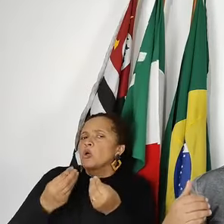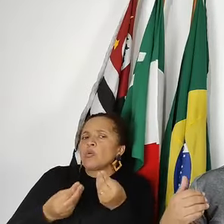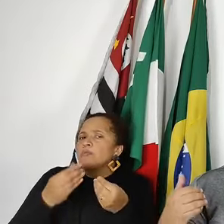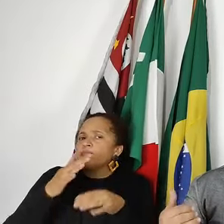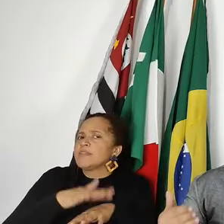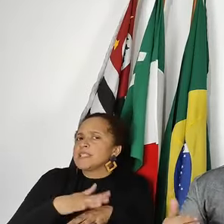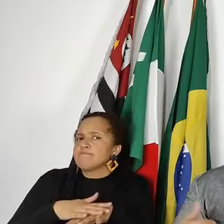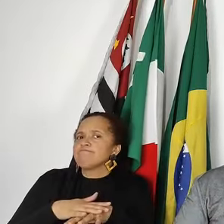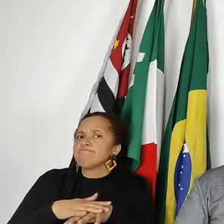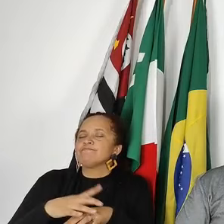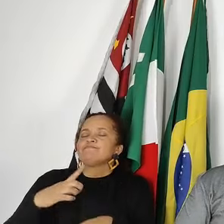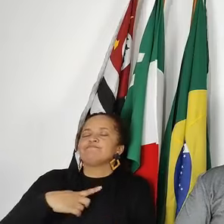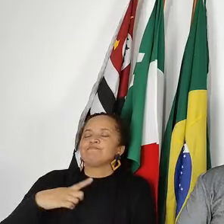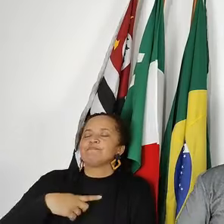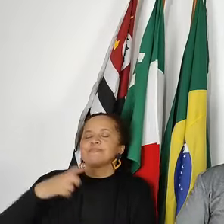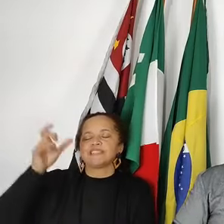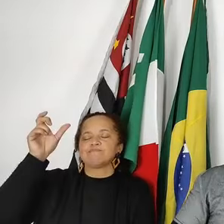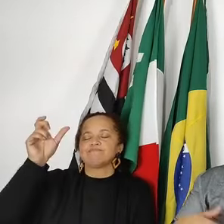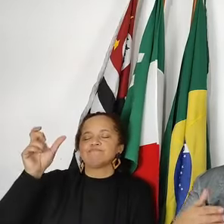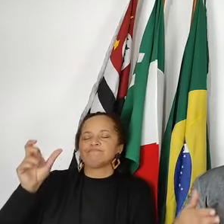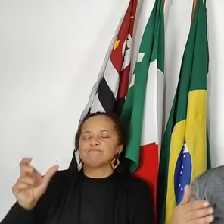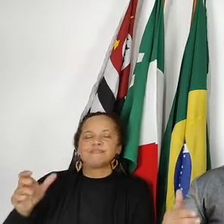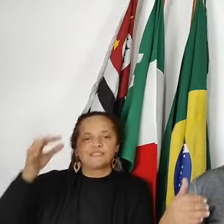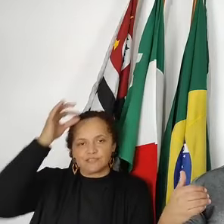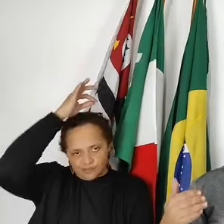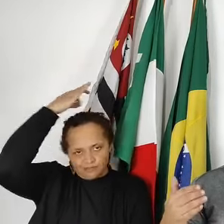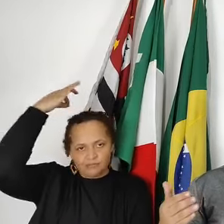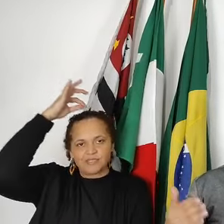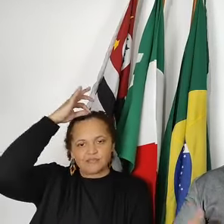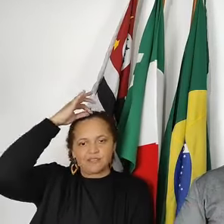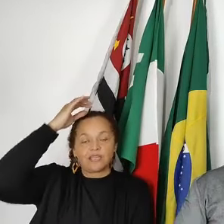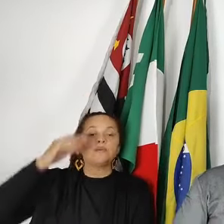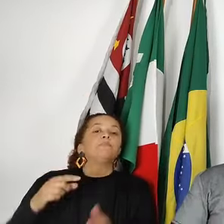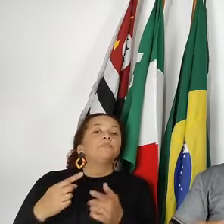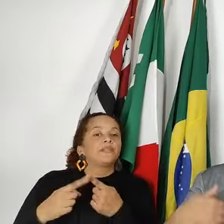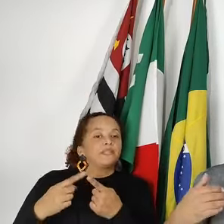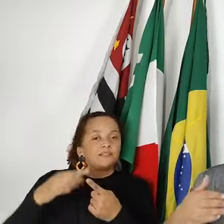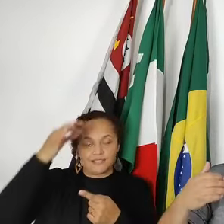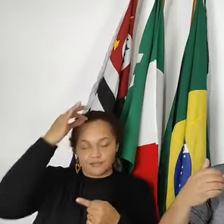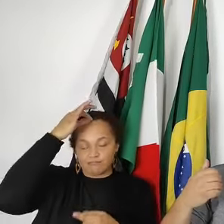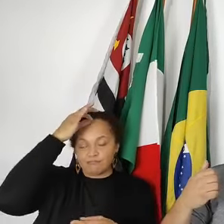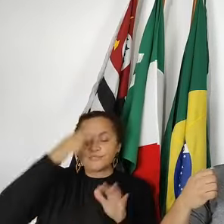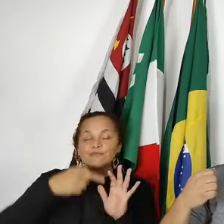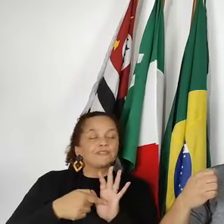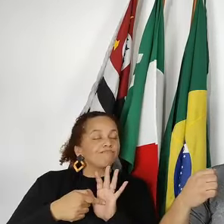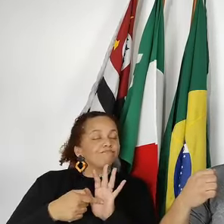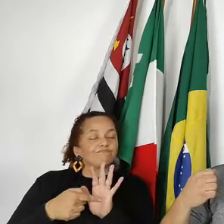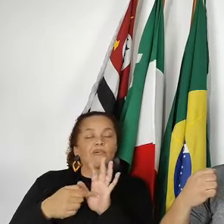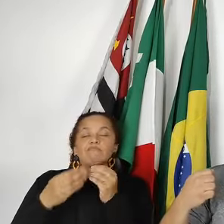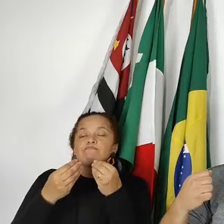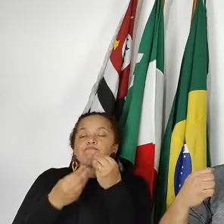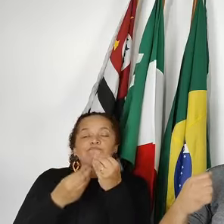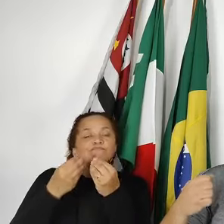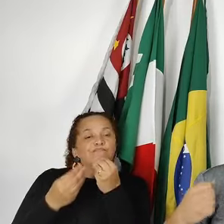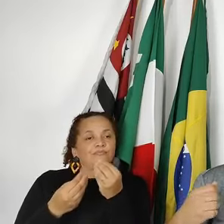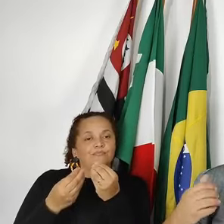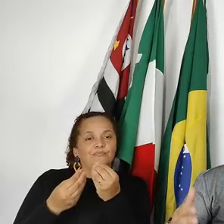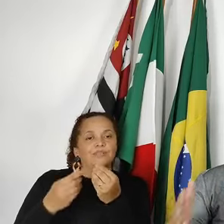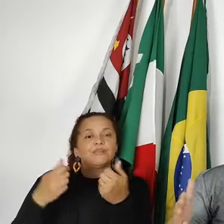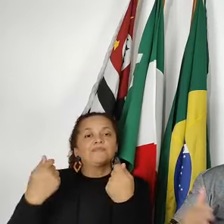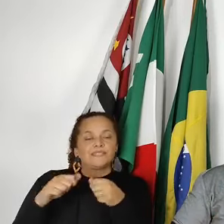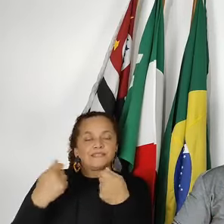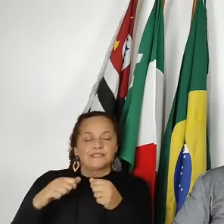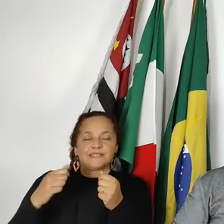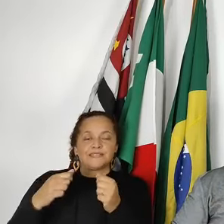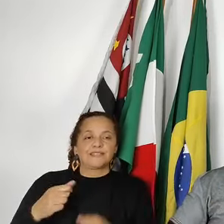é ter um relacionamento com o Espírito Santo, porque o Espírito Santo vai nos mostrar como a gente deve